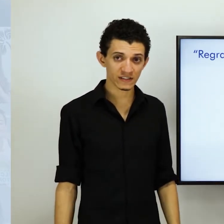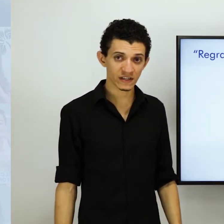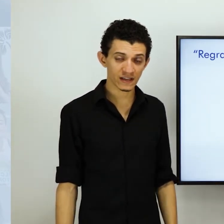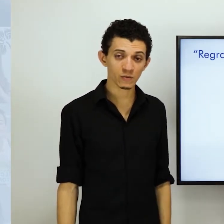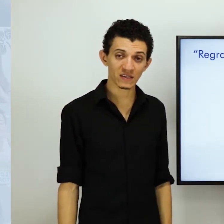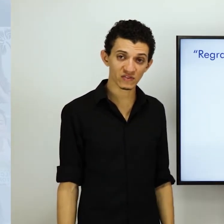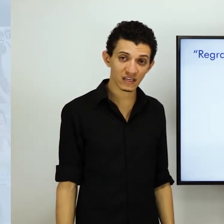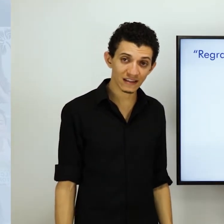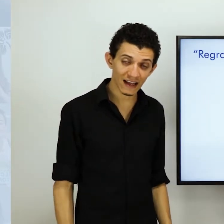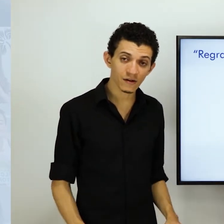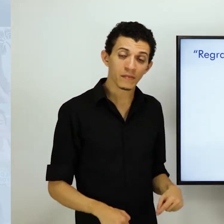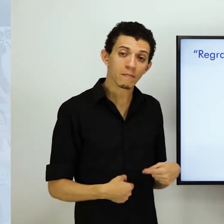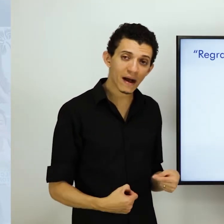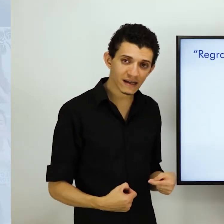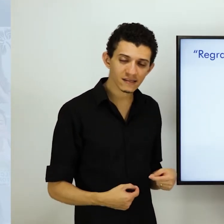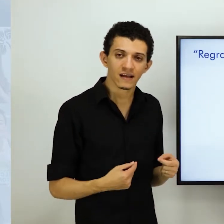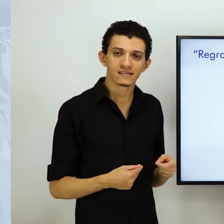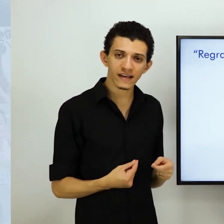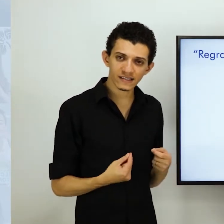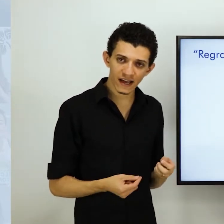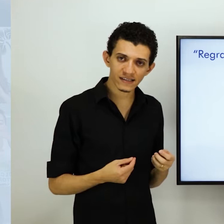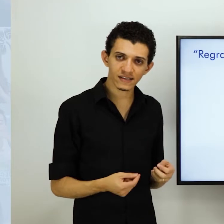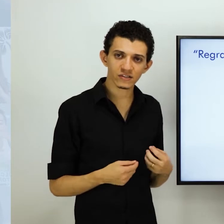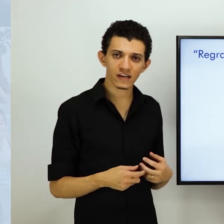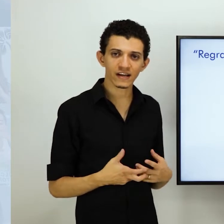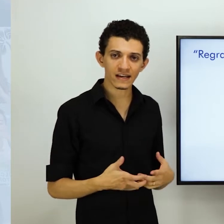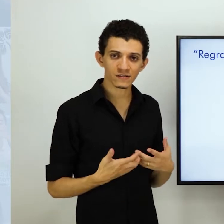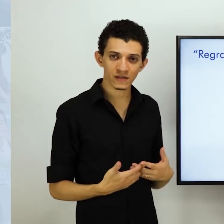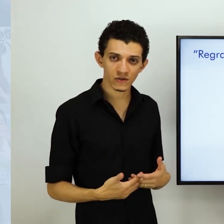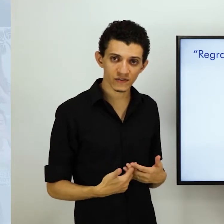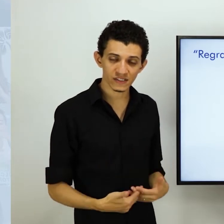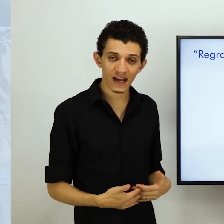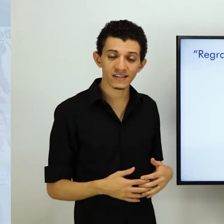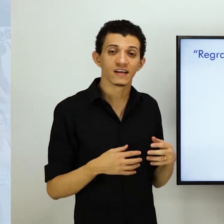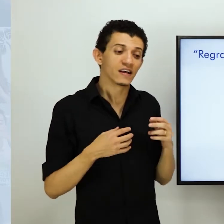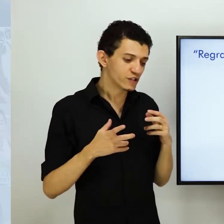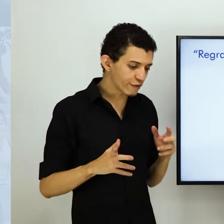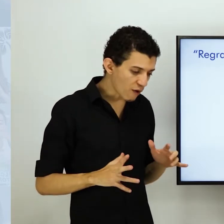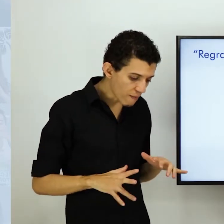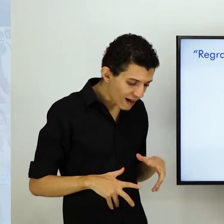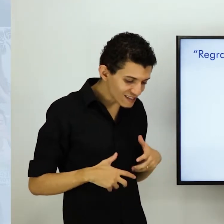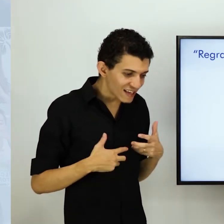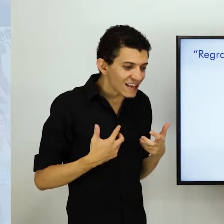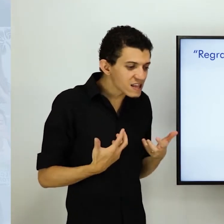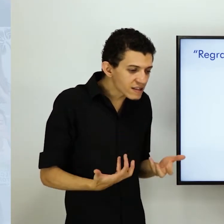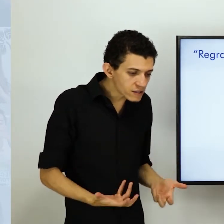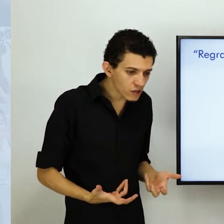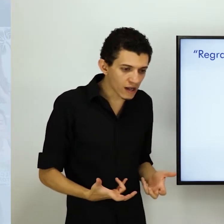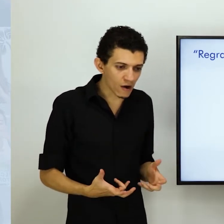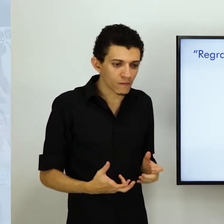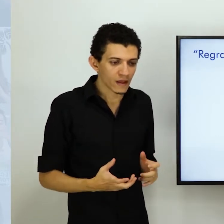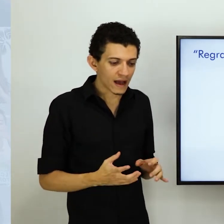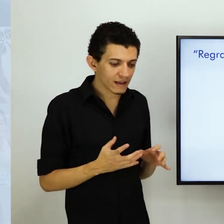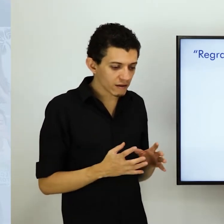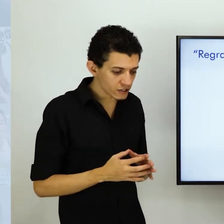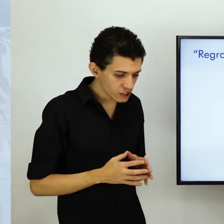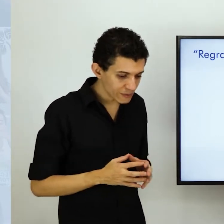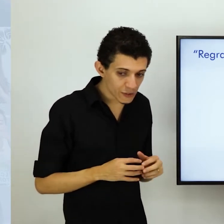faciais com mais facilidade, mas se esquecem de treinar as expressões faciais de forma mais intencional. Aquilo que a gente chama de